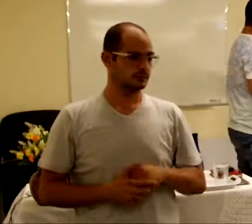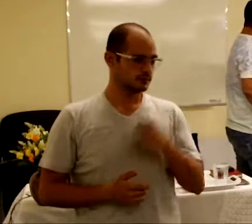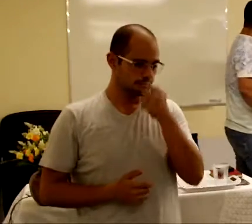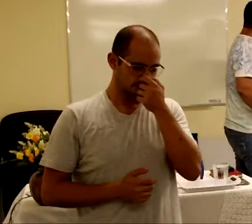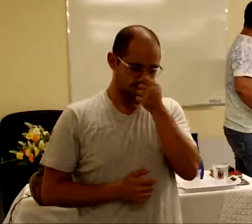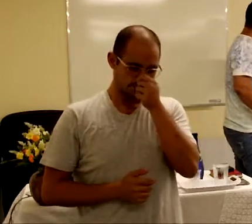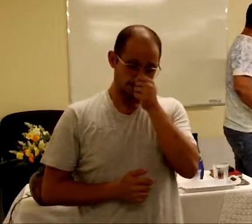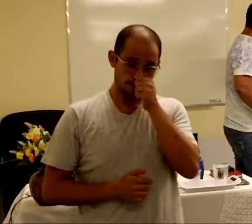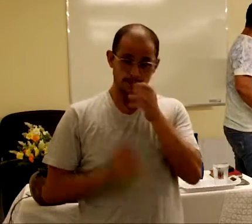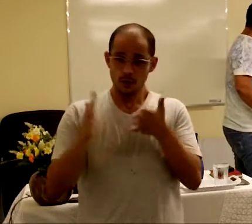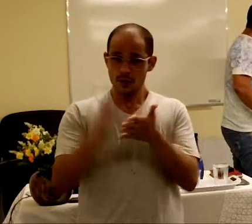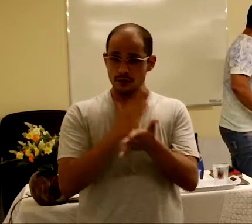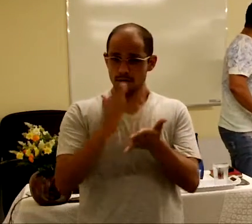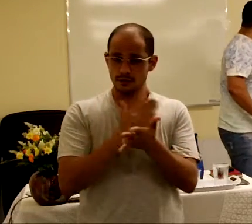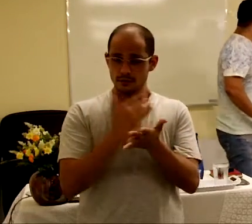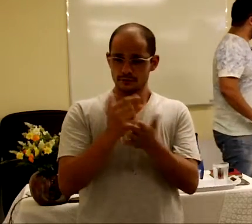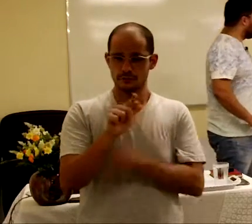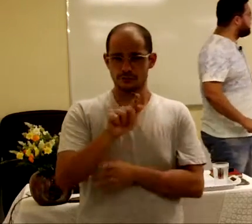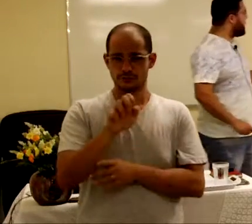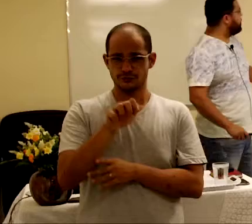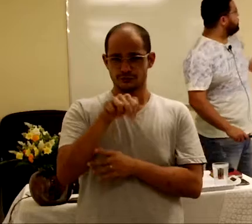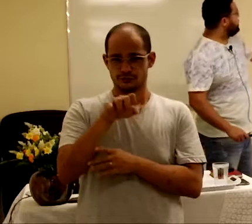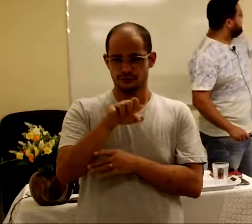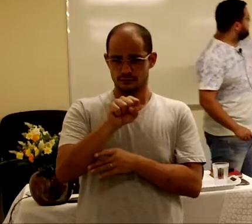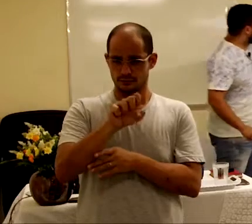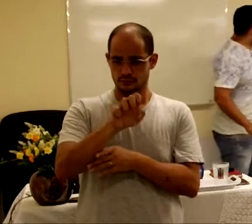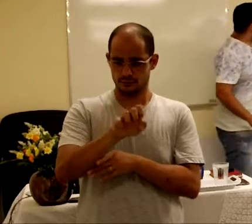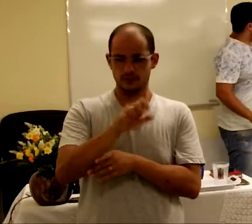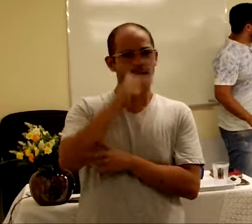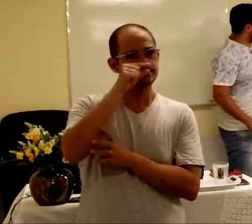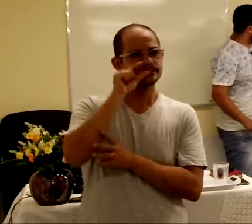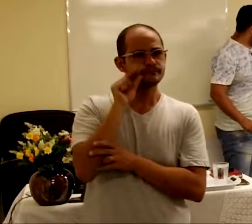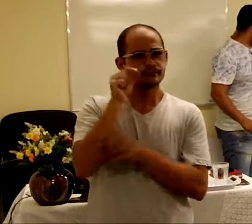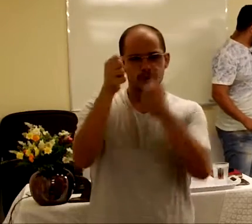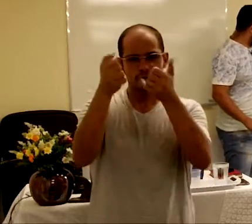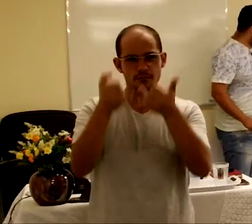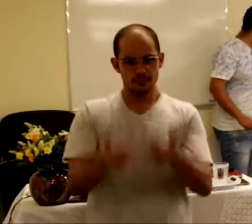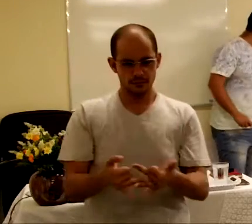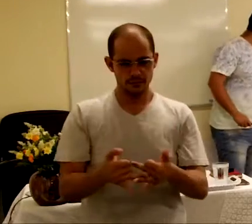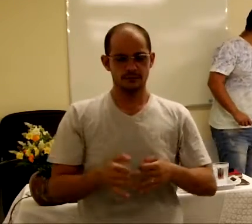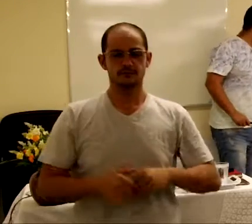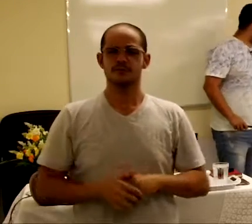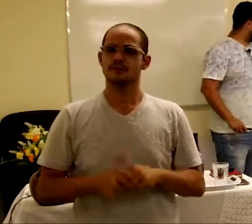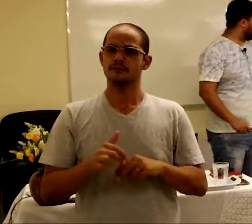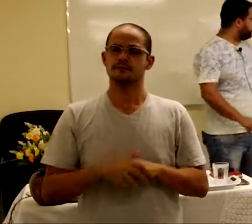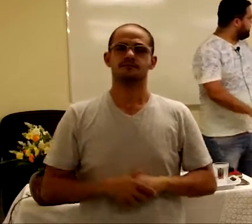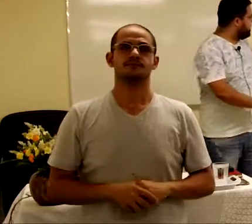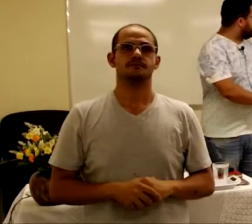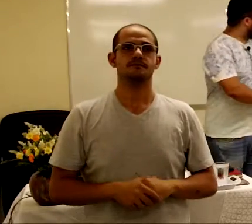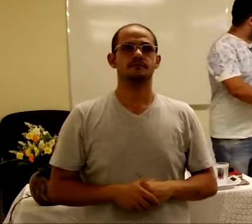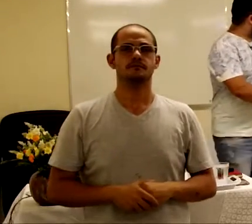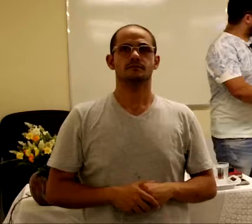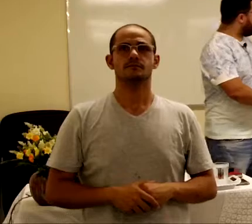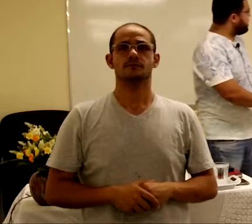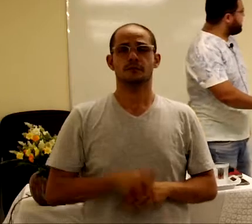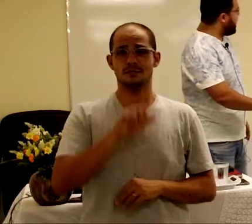Na Gênese, Kardec faz um comentário que é relacionado a essa pergunta, né? Porque ele também trata de Deus.